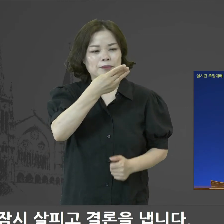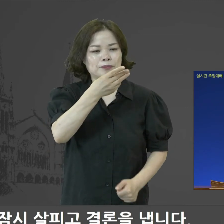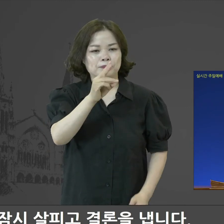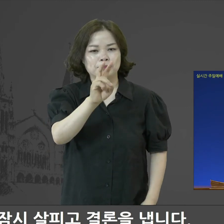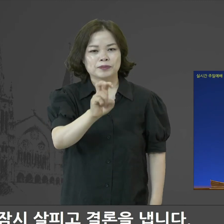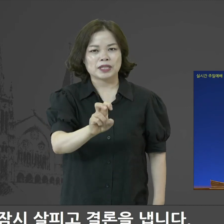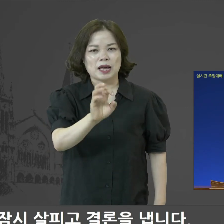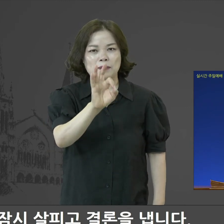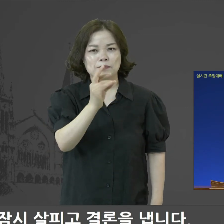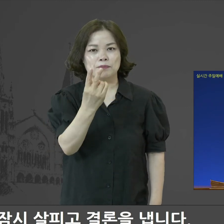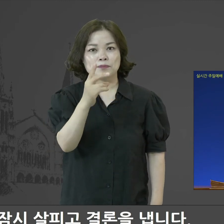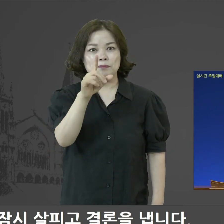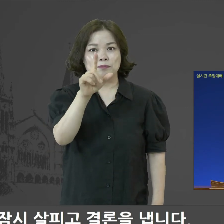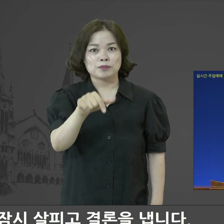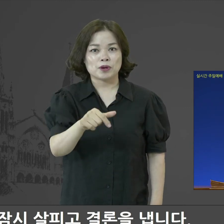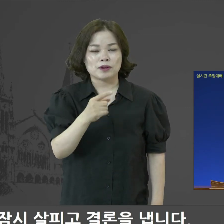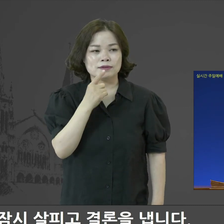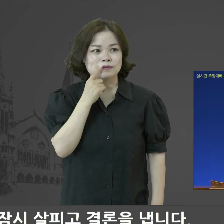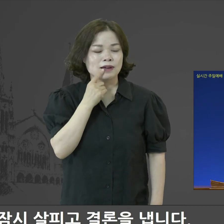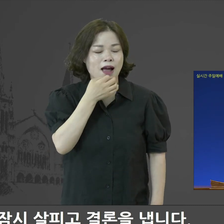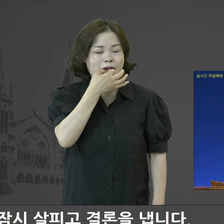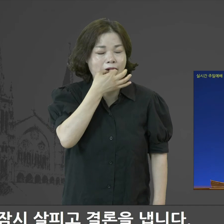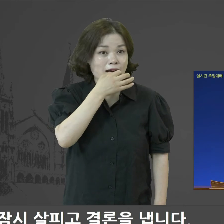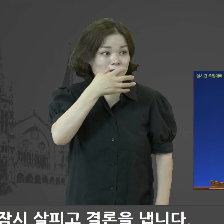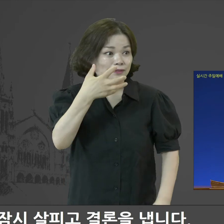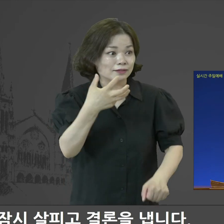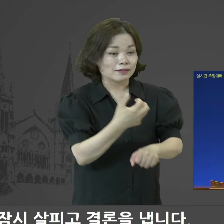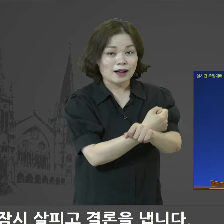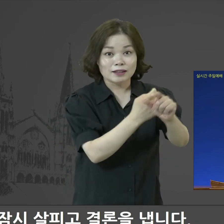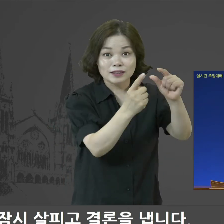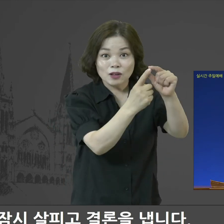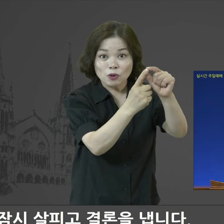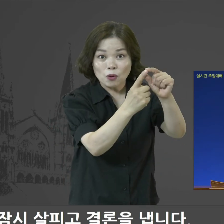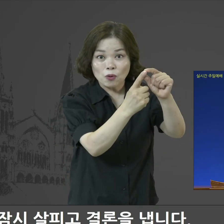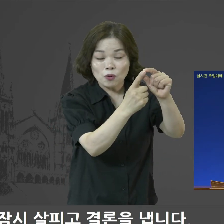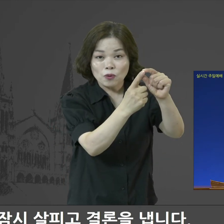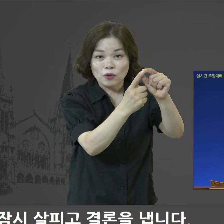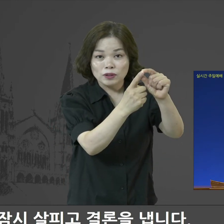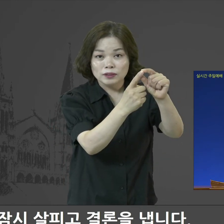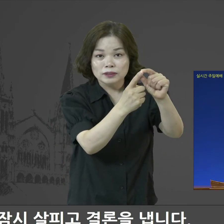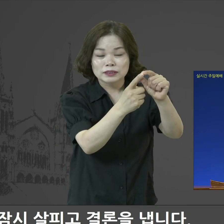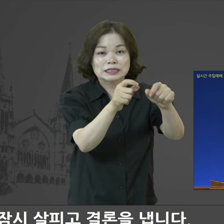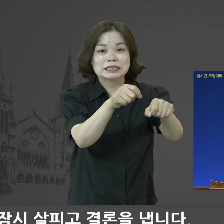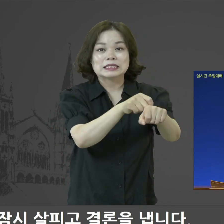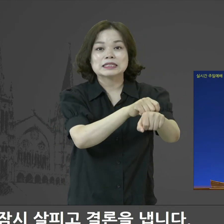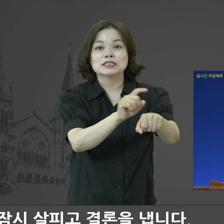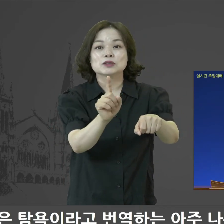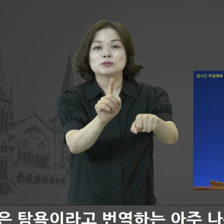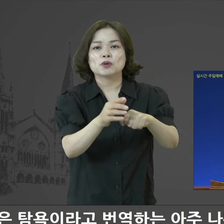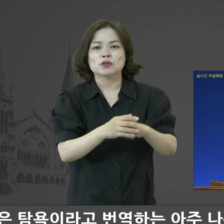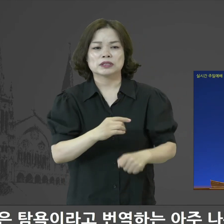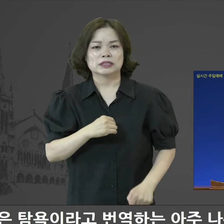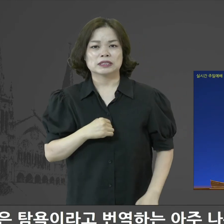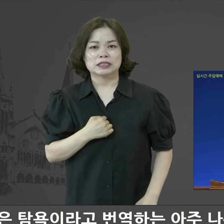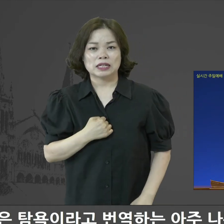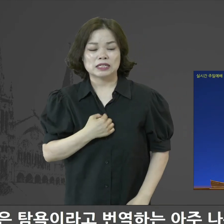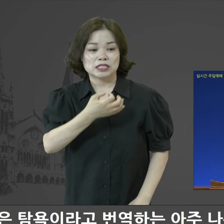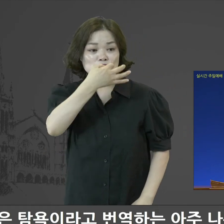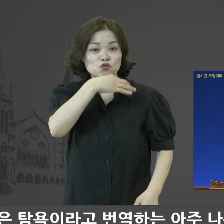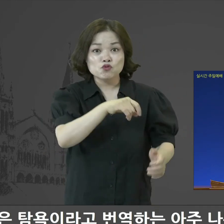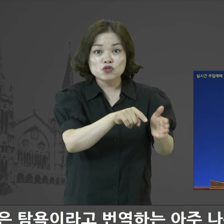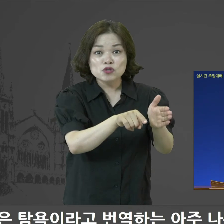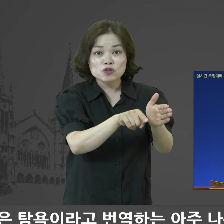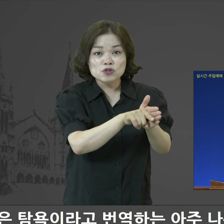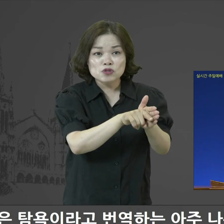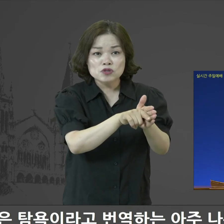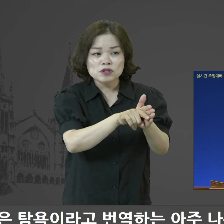아주 나쁜 단어입니다. 아주 강한 단어입니다. 탐욕의 특징은 뭐냐면 자신의 이득을 얻기